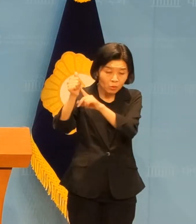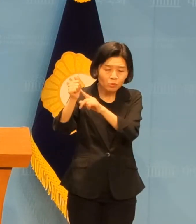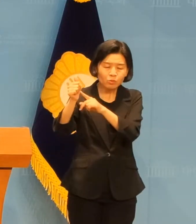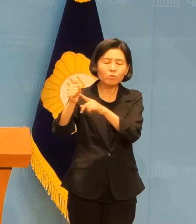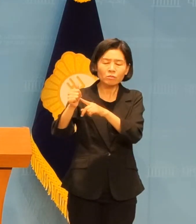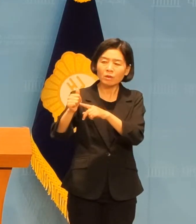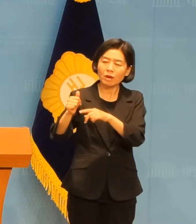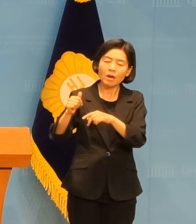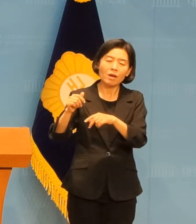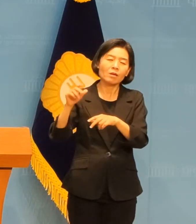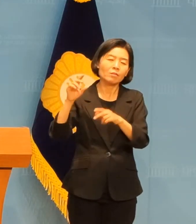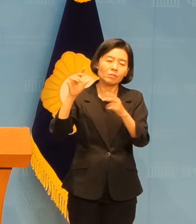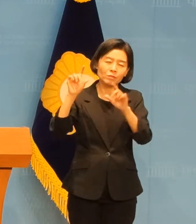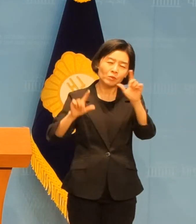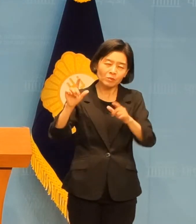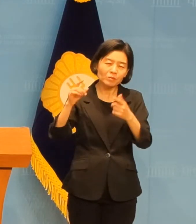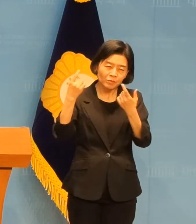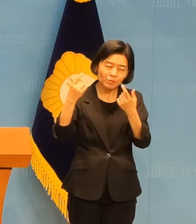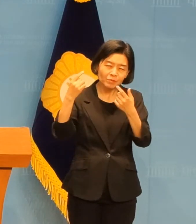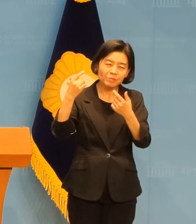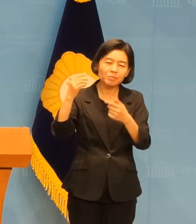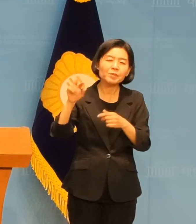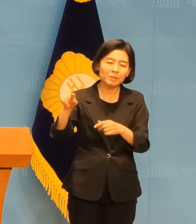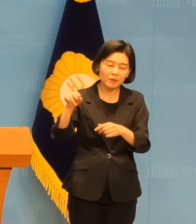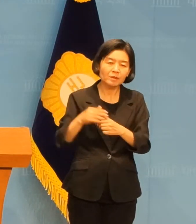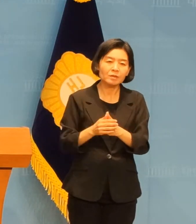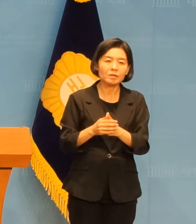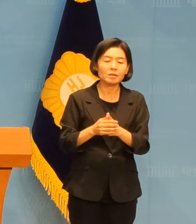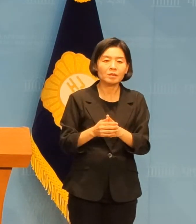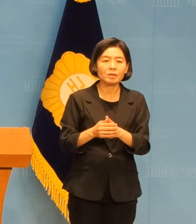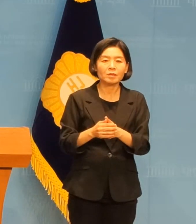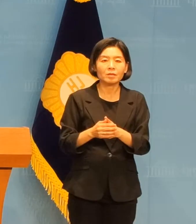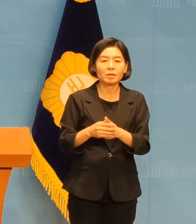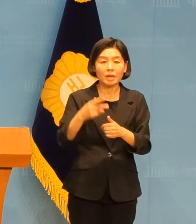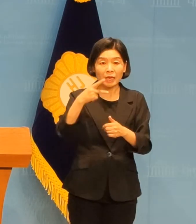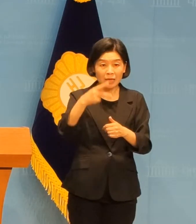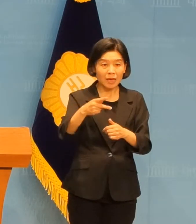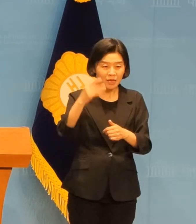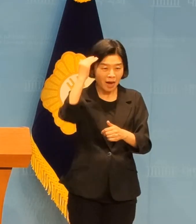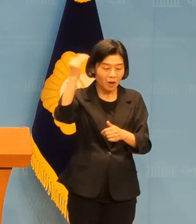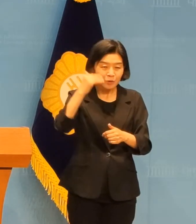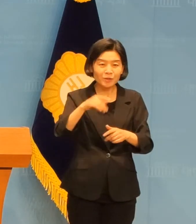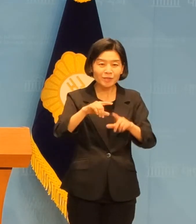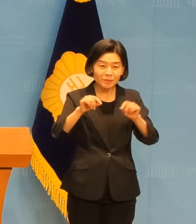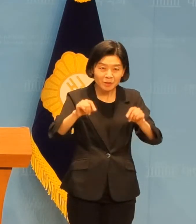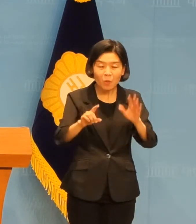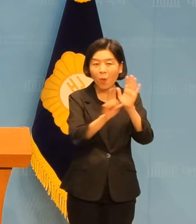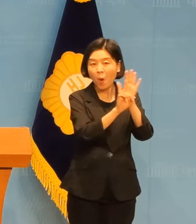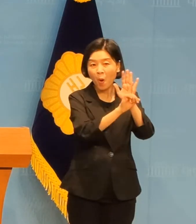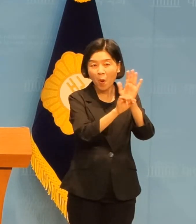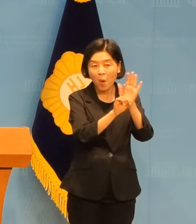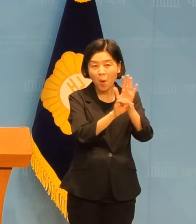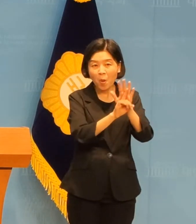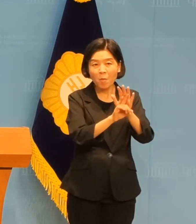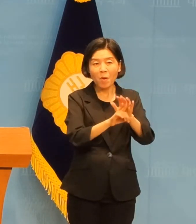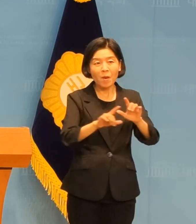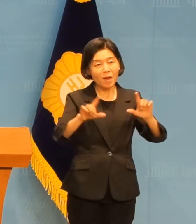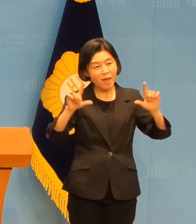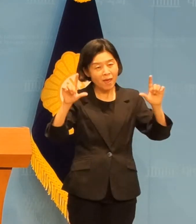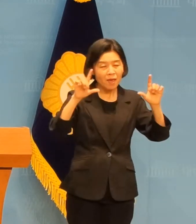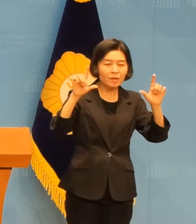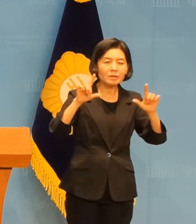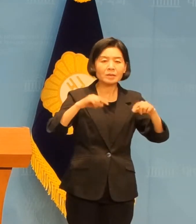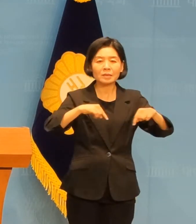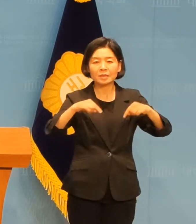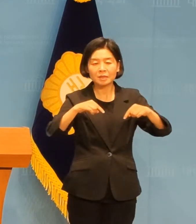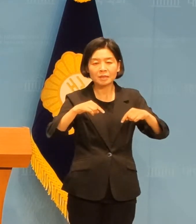없습니다. 대통령은 K푸드 홍보 운운하며 예능에 나와 이미지 정치에만 몰두하고